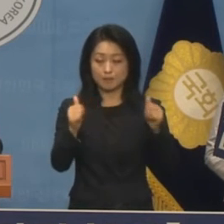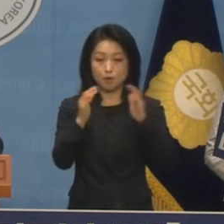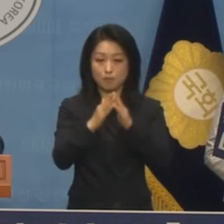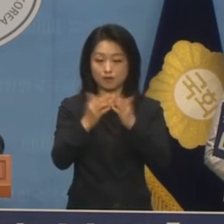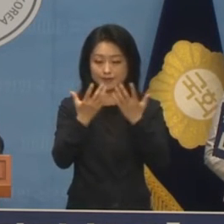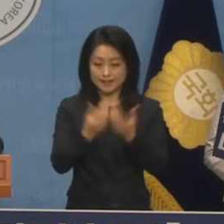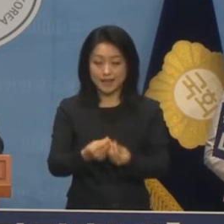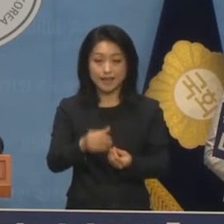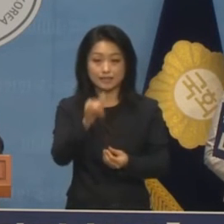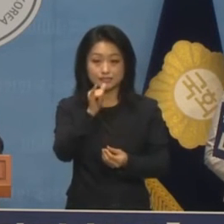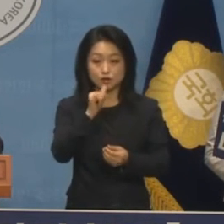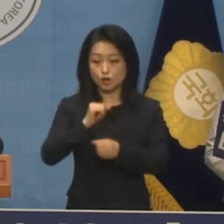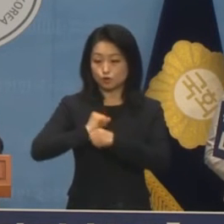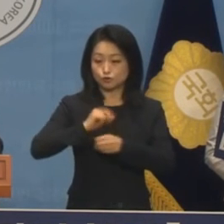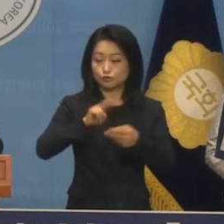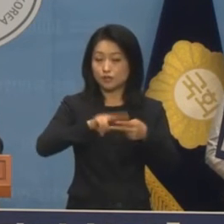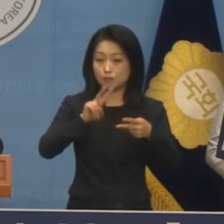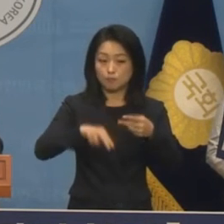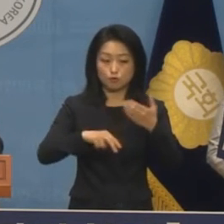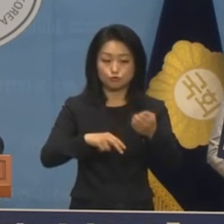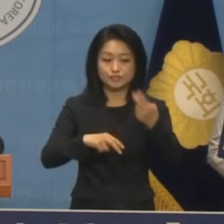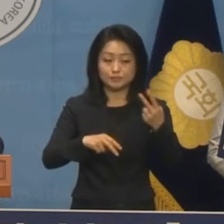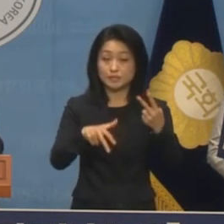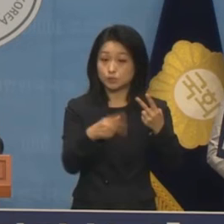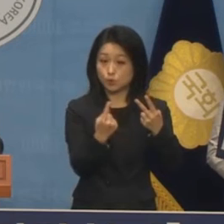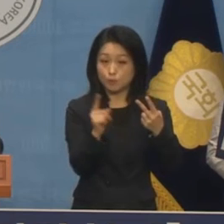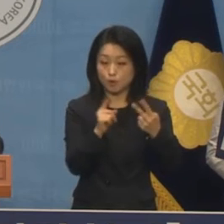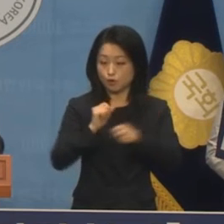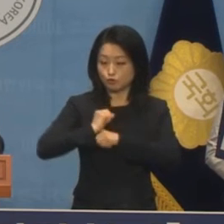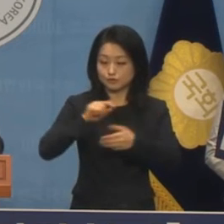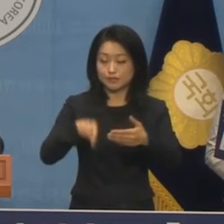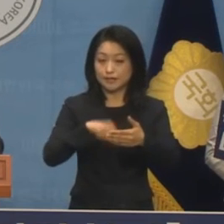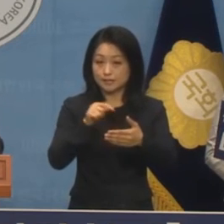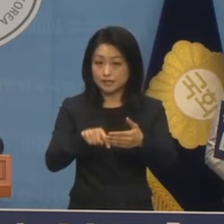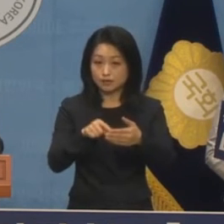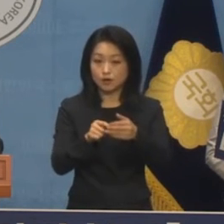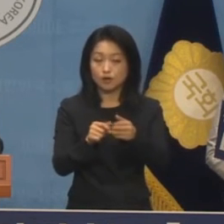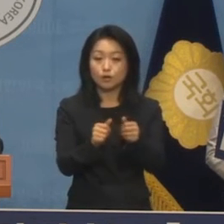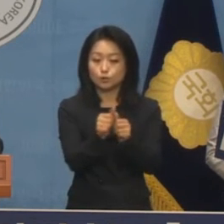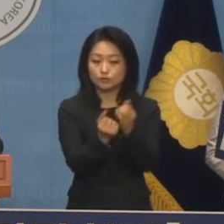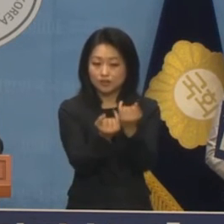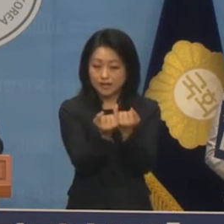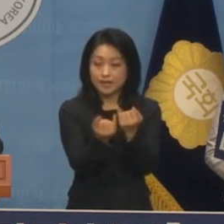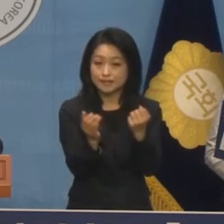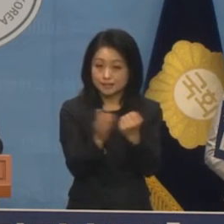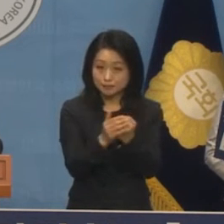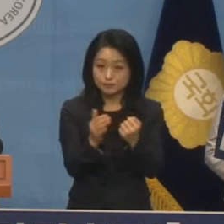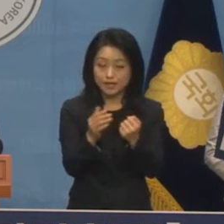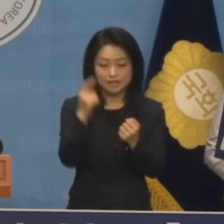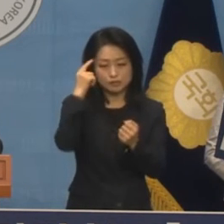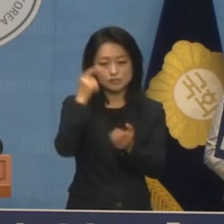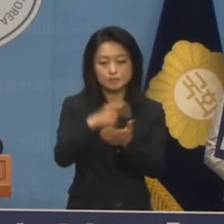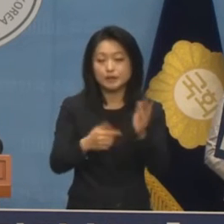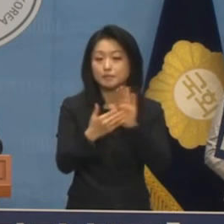사례입니다. 군형법 제92조의 6은 군대 안에서 동성애로 인한 병사들의 신체적,